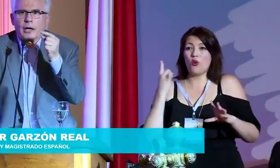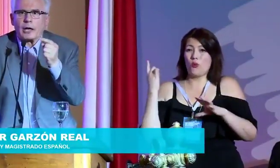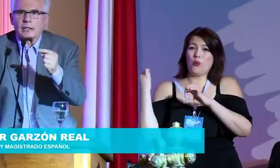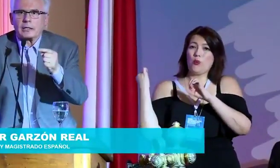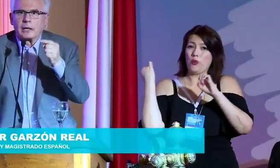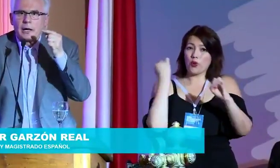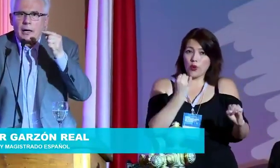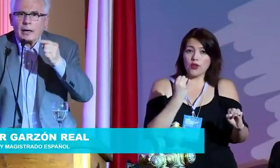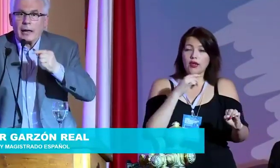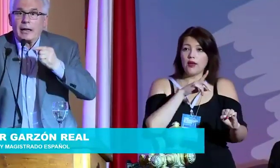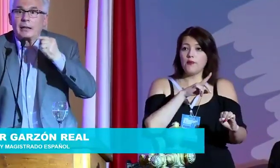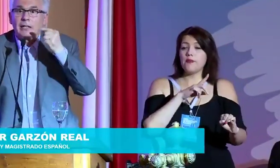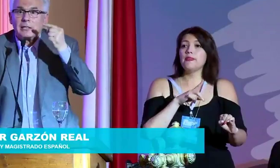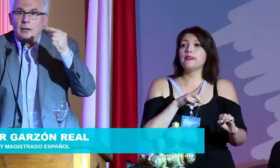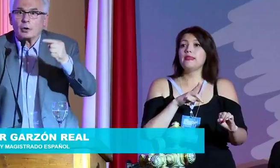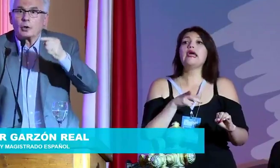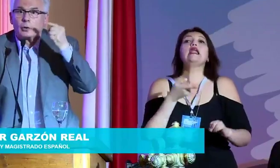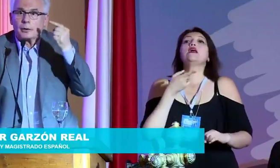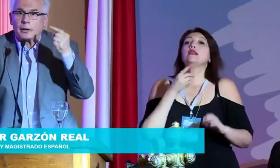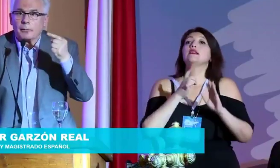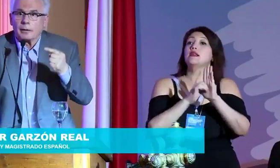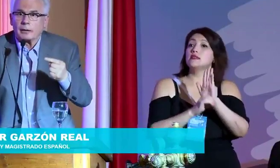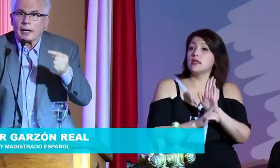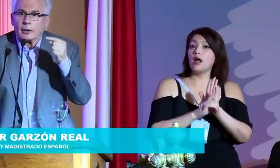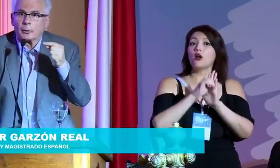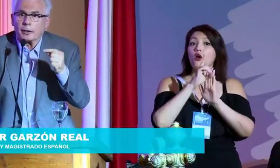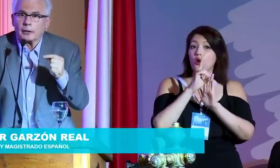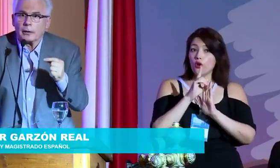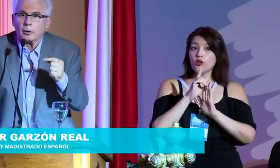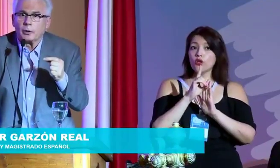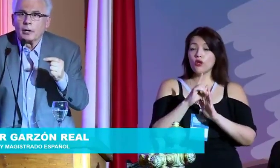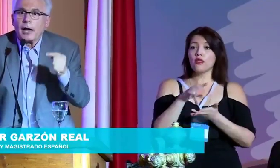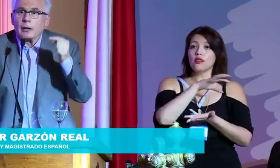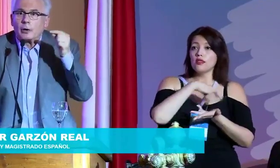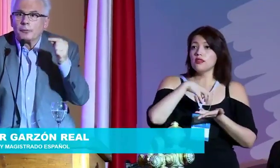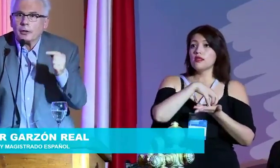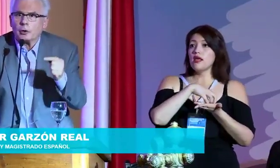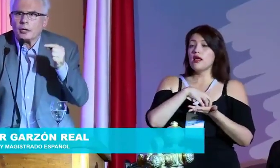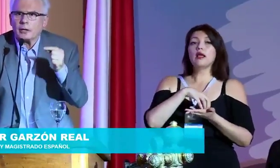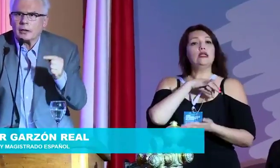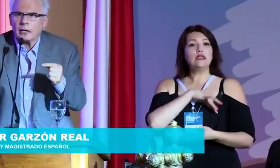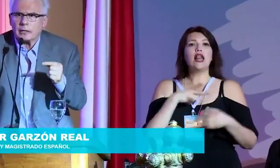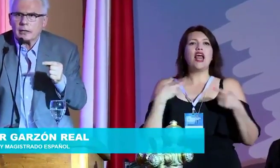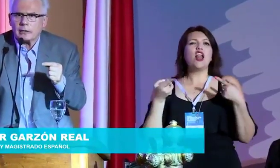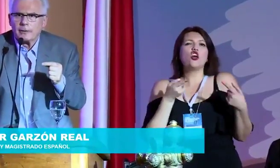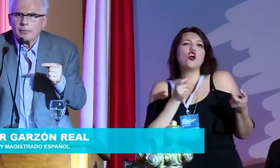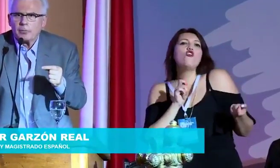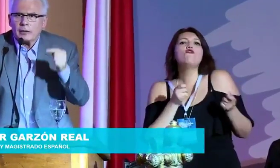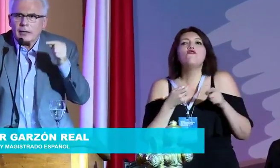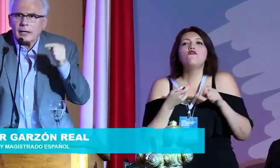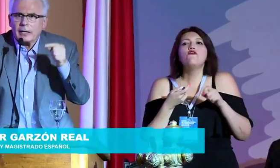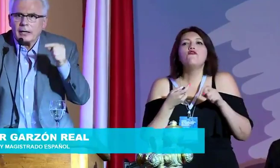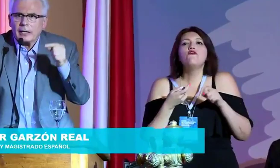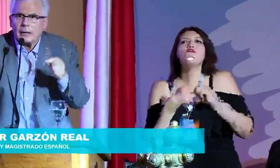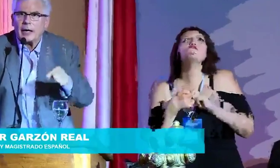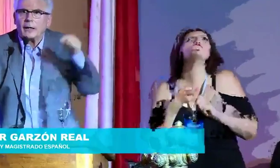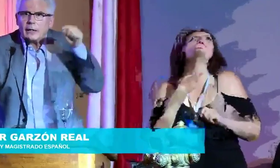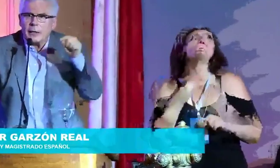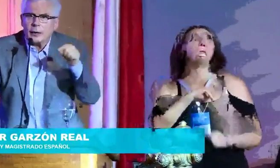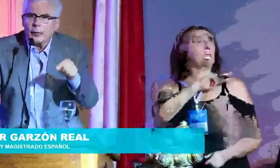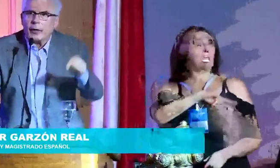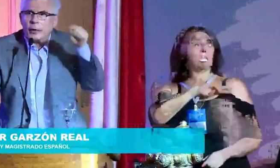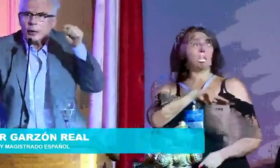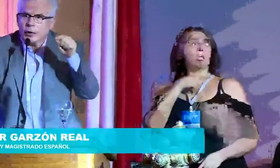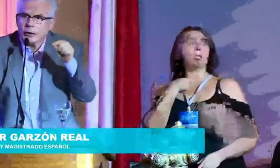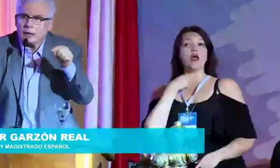contrapuestos a lo que es el desarrollo gubernamental objetivo, el conflicto de intereses de